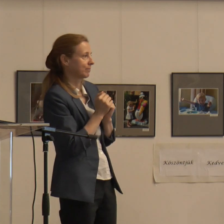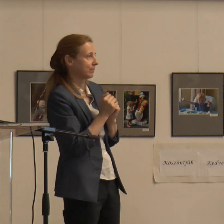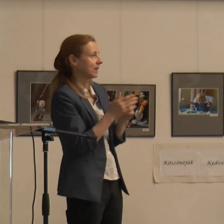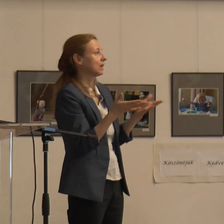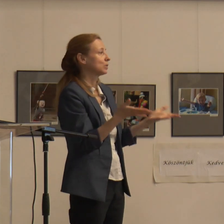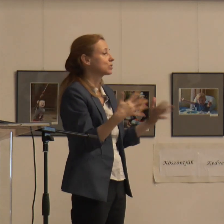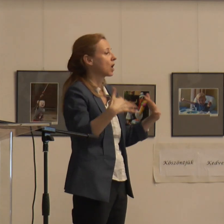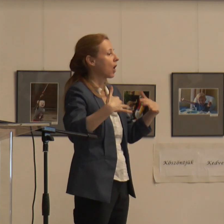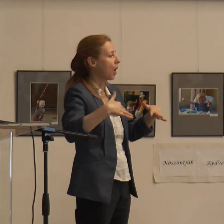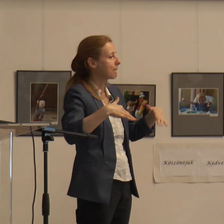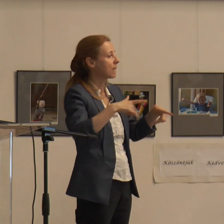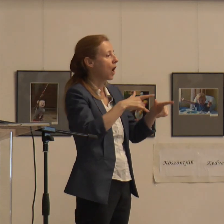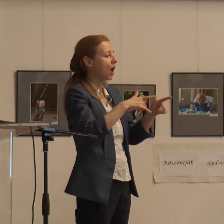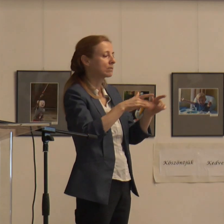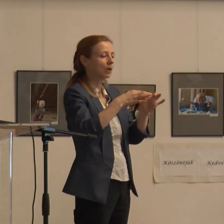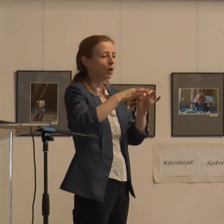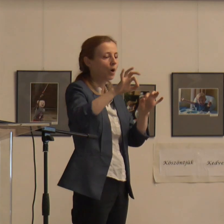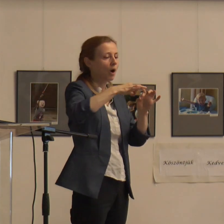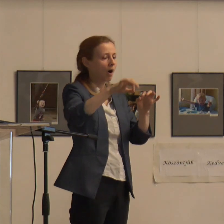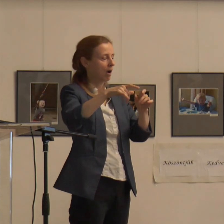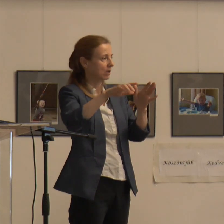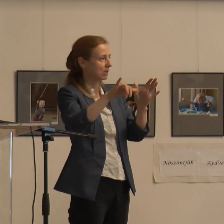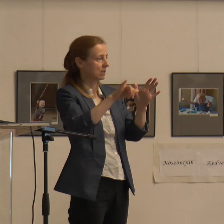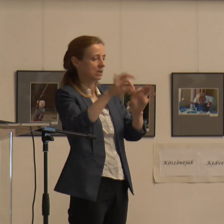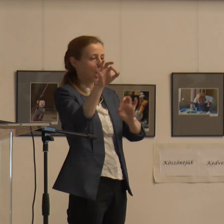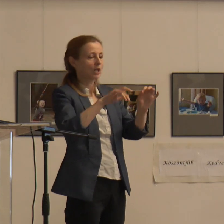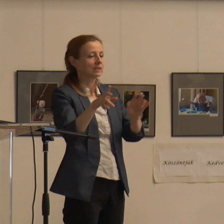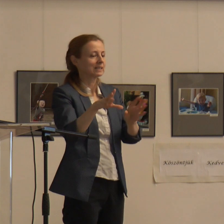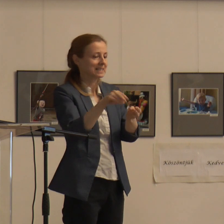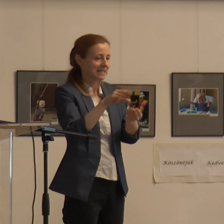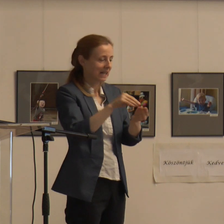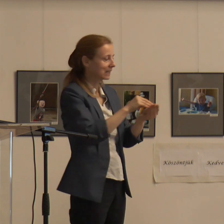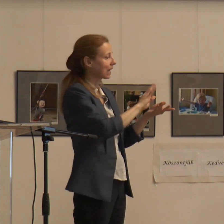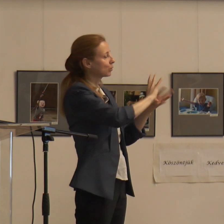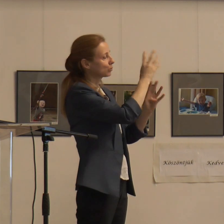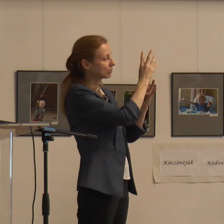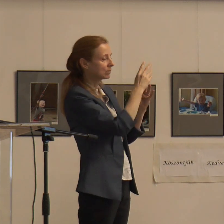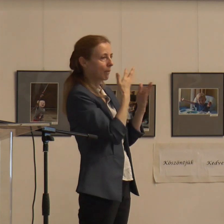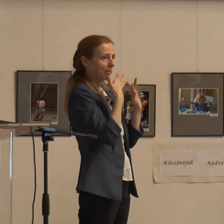Nosza hamar gajat szednek, tüzet raktak melegszenek,